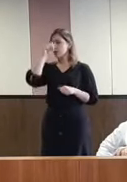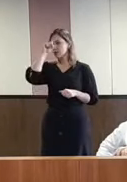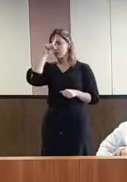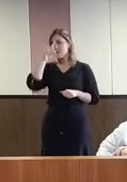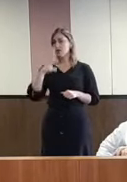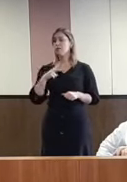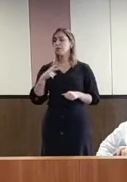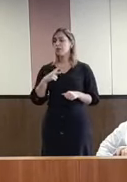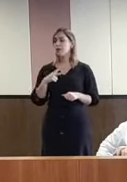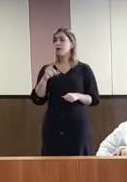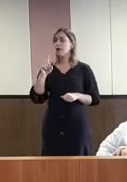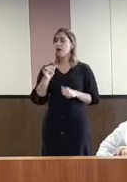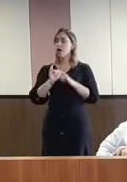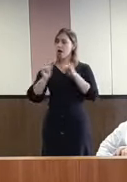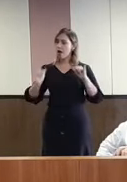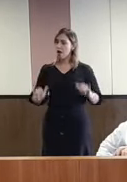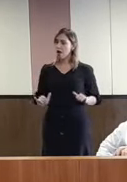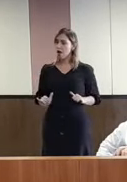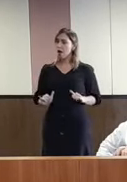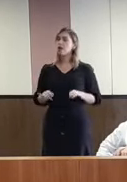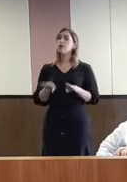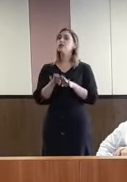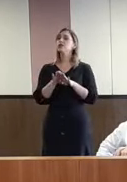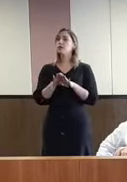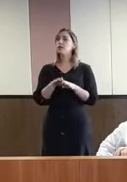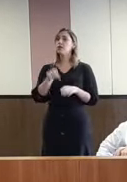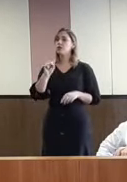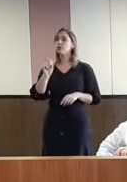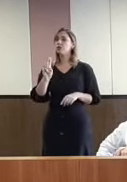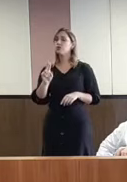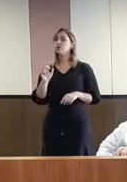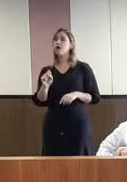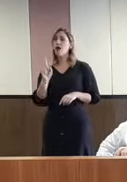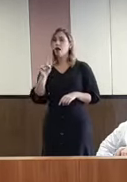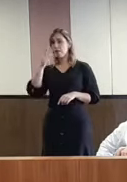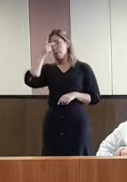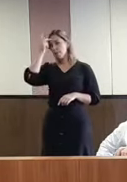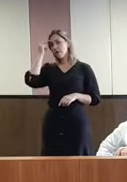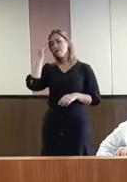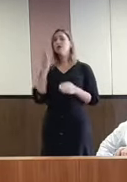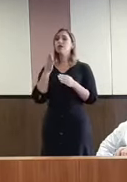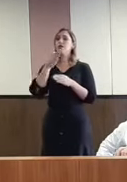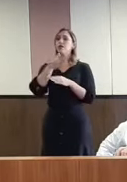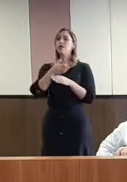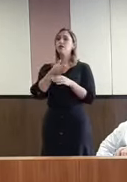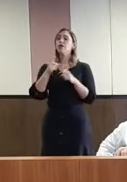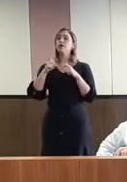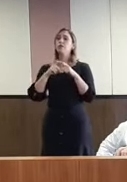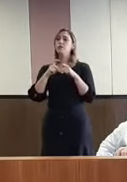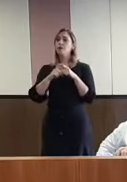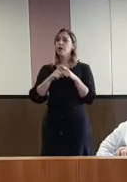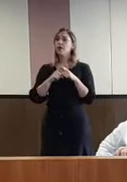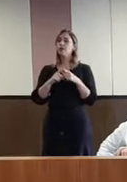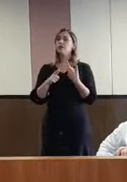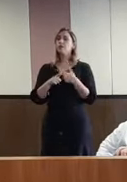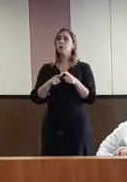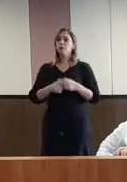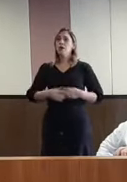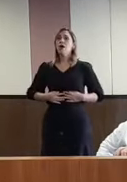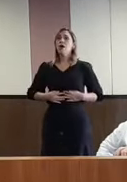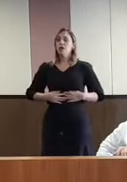privados estão divulgando, e até alguns hospitais públicos, são pacientes que foram para o hospital que têm uma síndrome respiratória